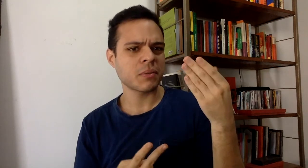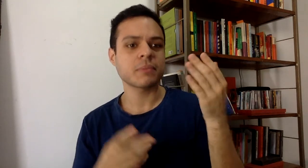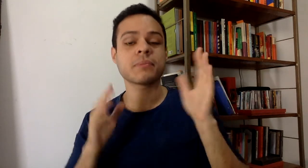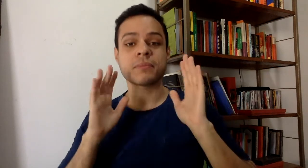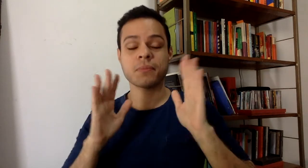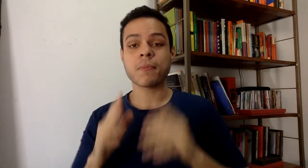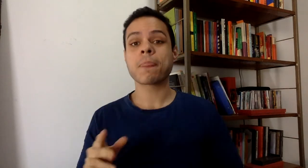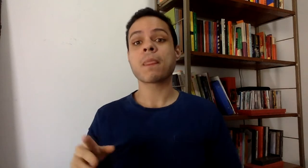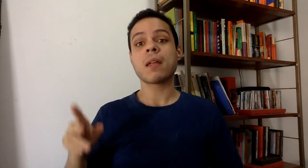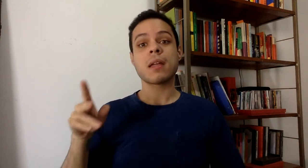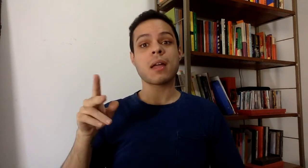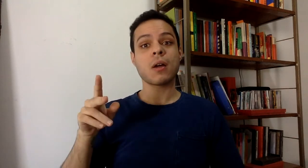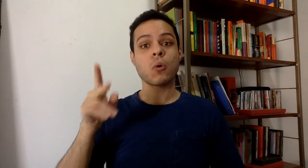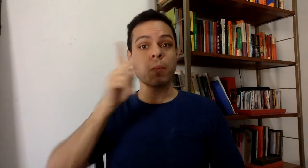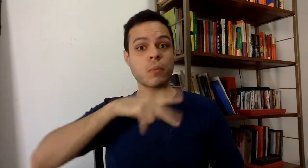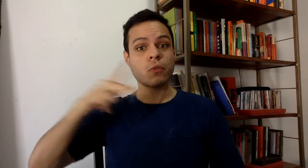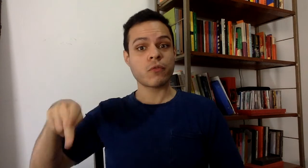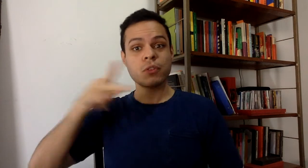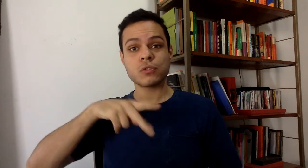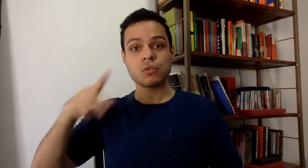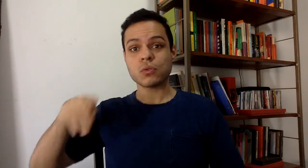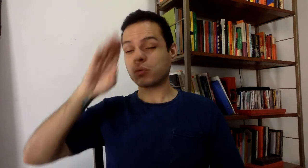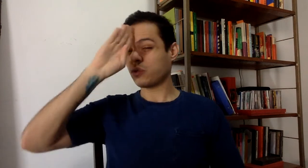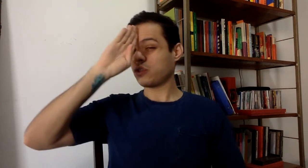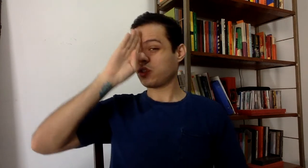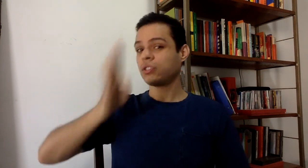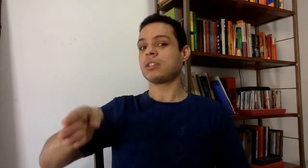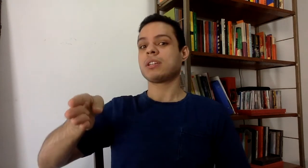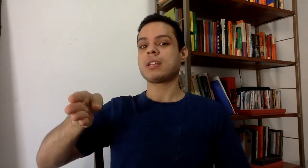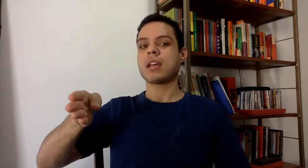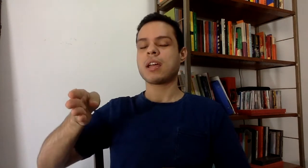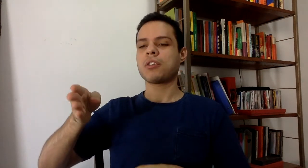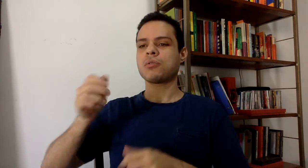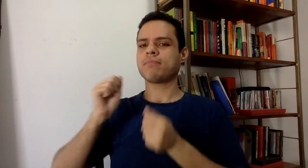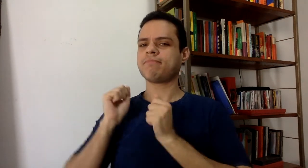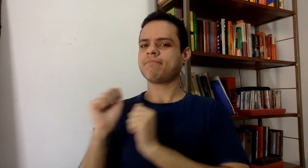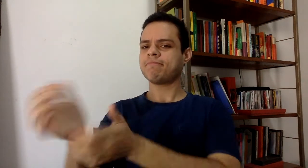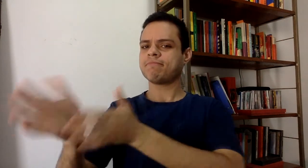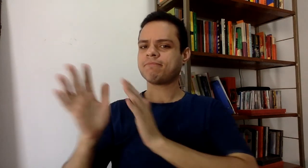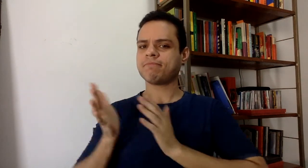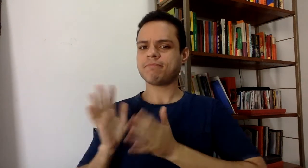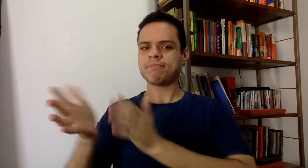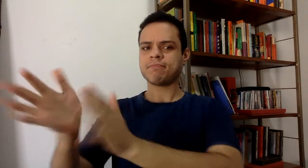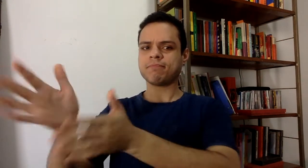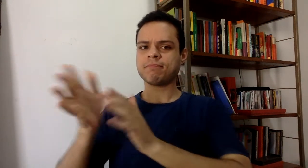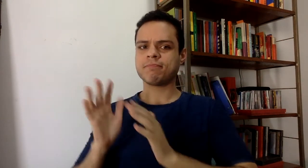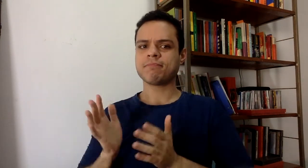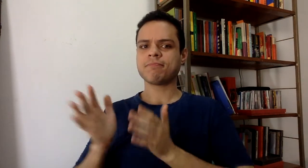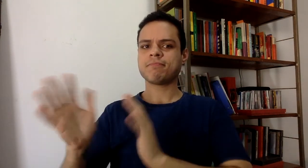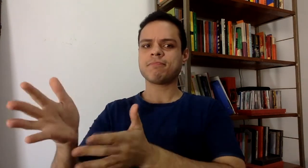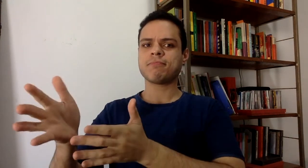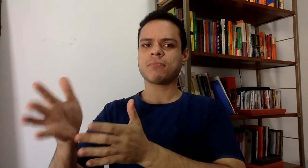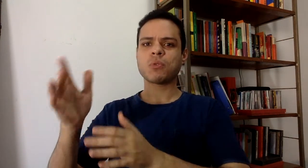educação bilíngue? O professor, ele fala diretamente com os alunos em língua de sinais,